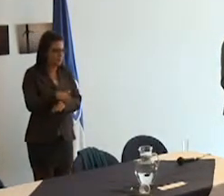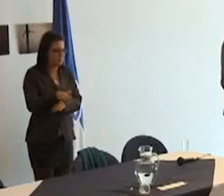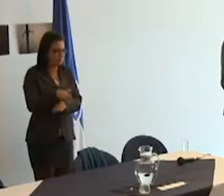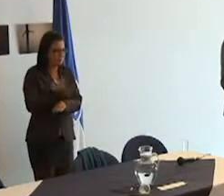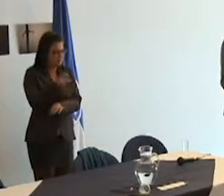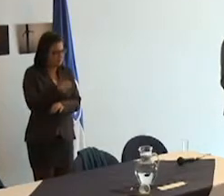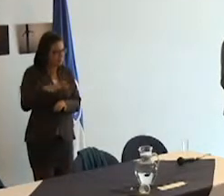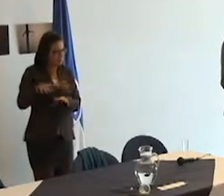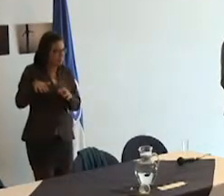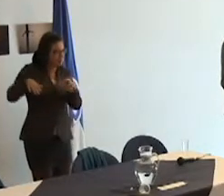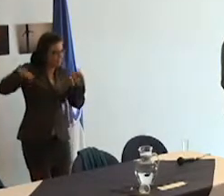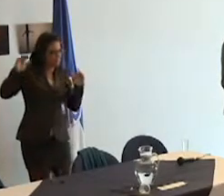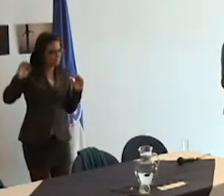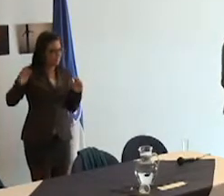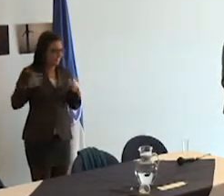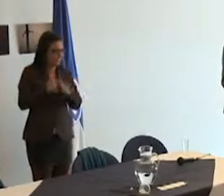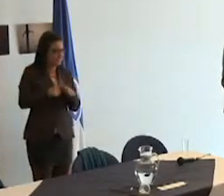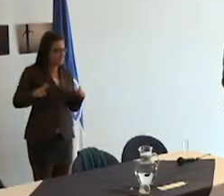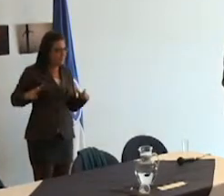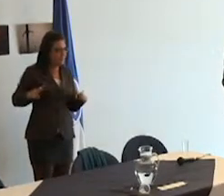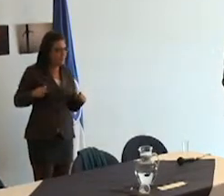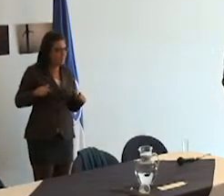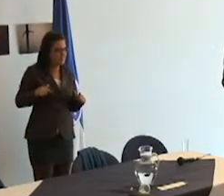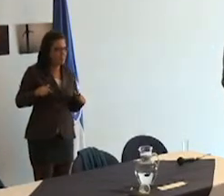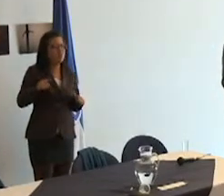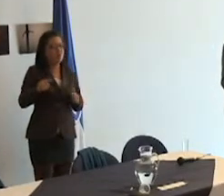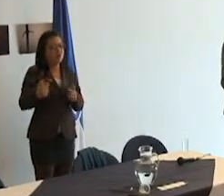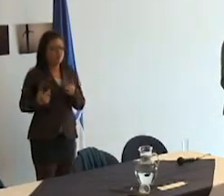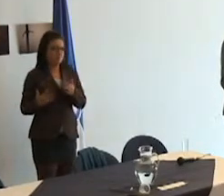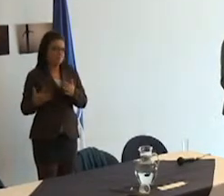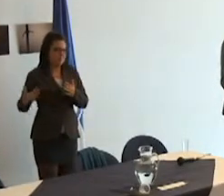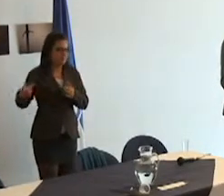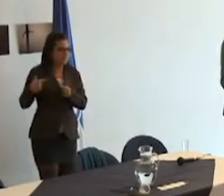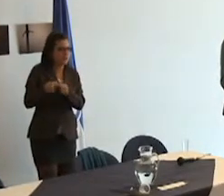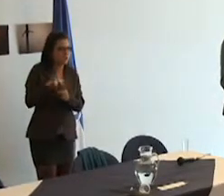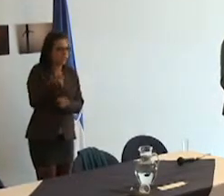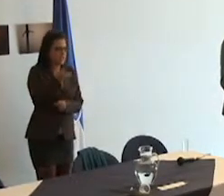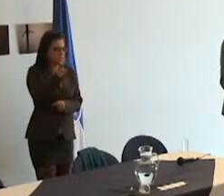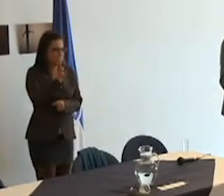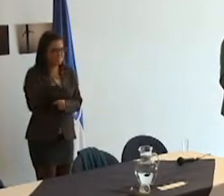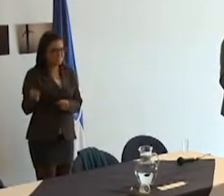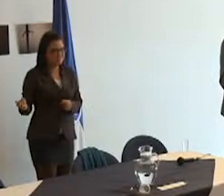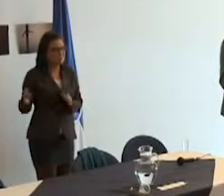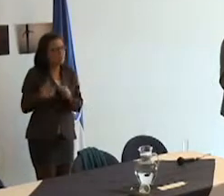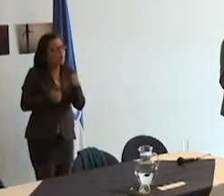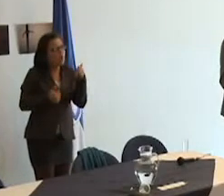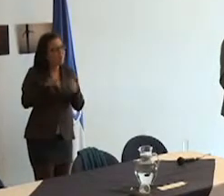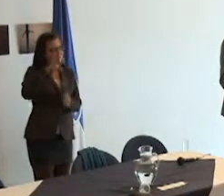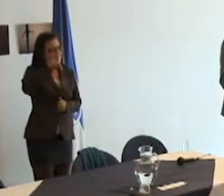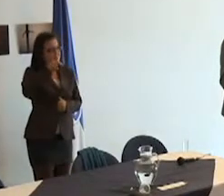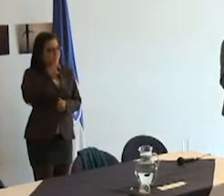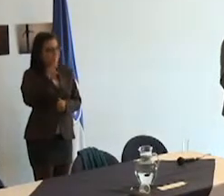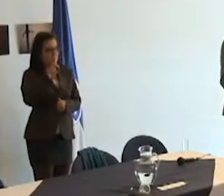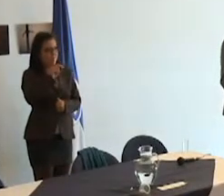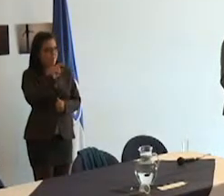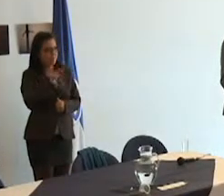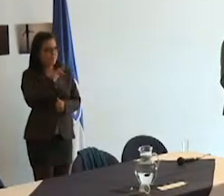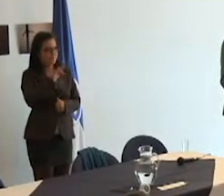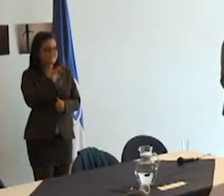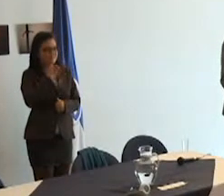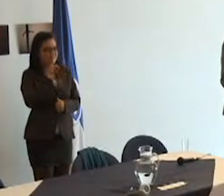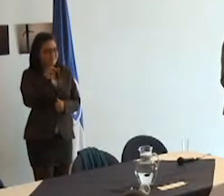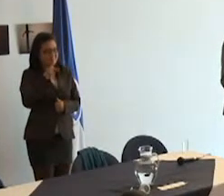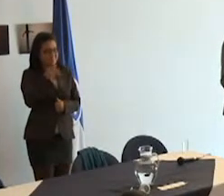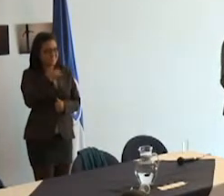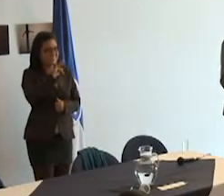emancipación de las mismas se agregan a partir del siglo XVIII los mestizos, resultado de cruces entre